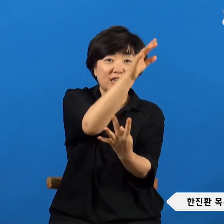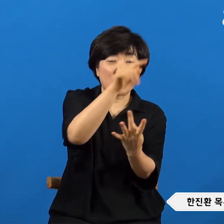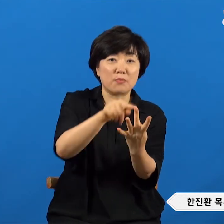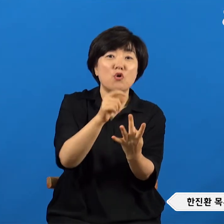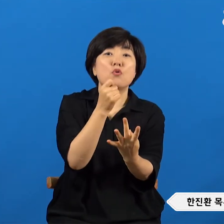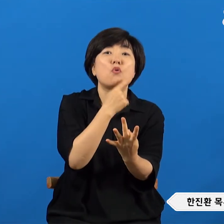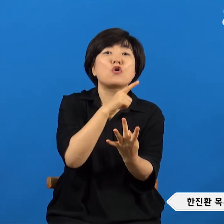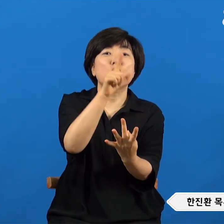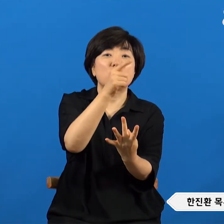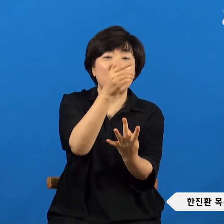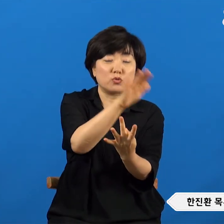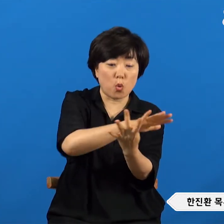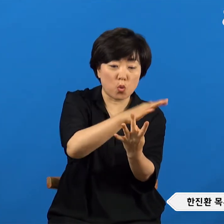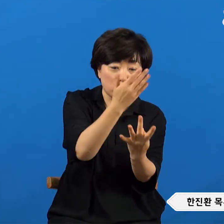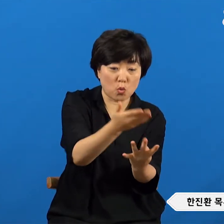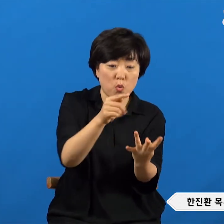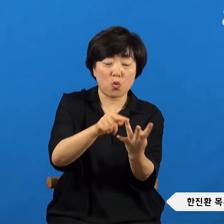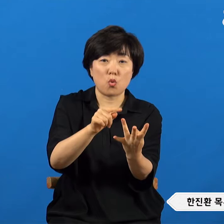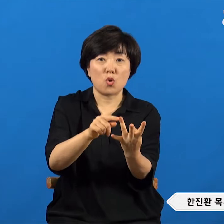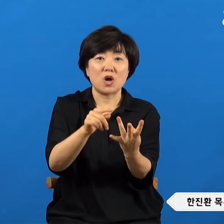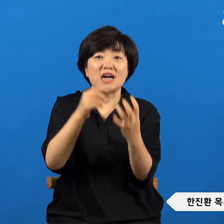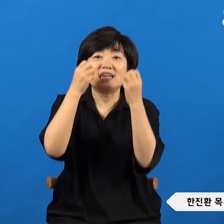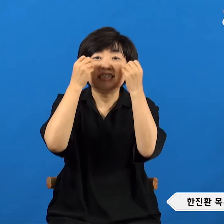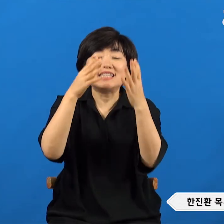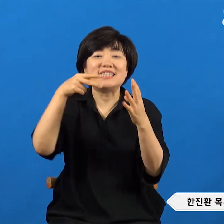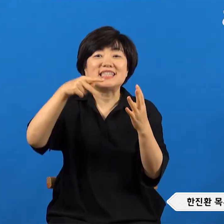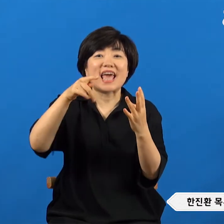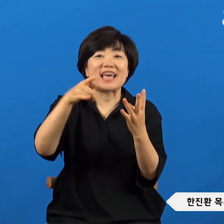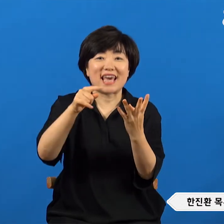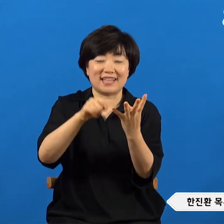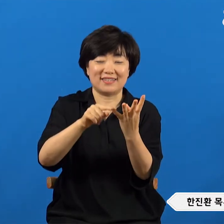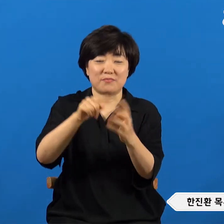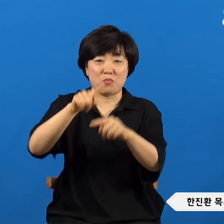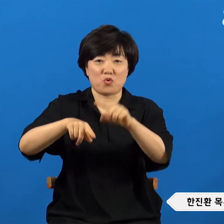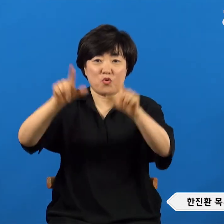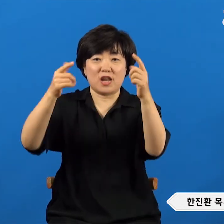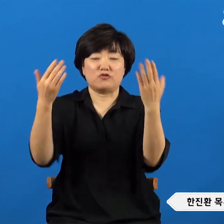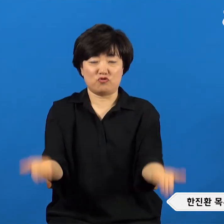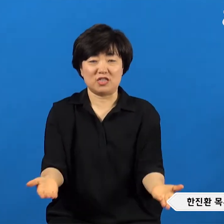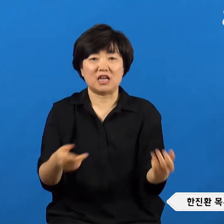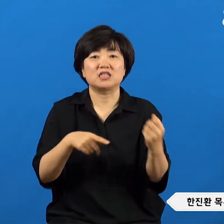현대백화점은 월요일 날 놀고 신세계는 목요일 날 논다는 뜻이야.